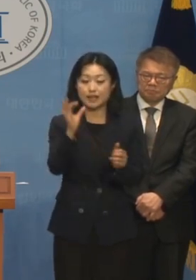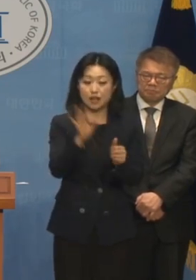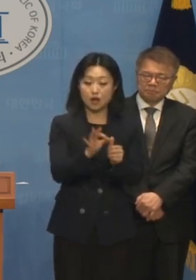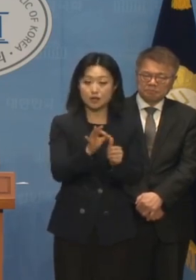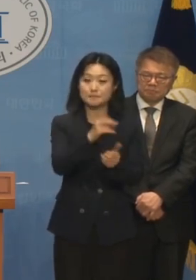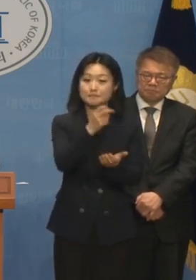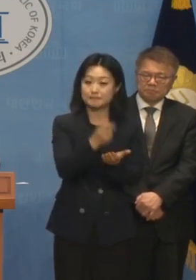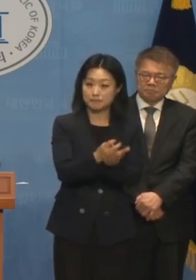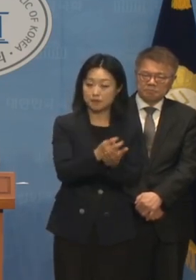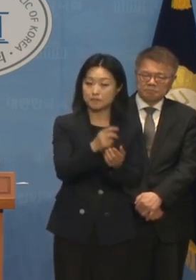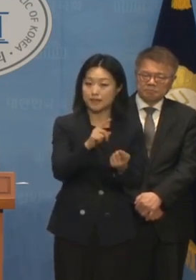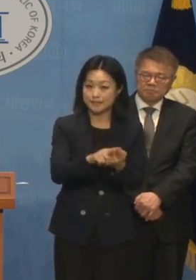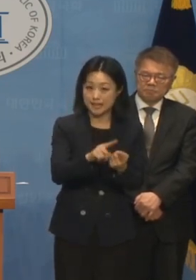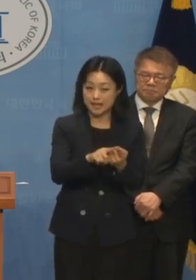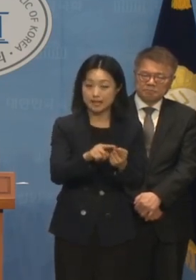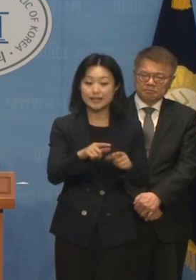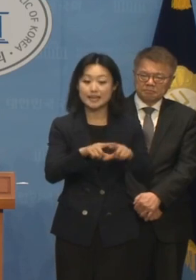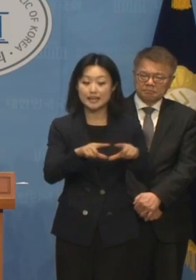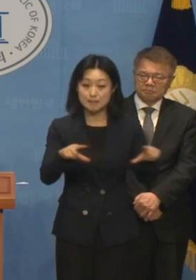제도에 관한